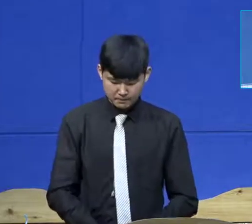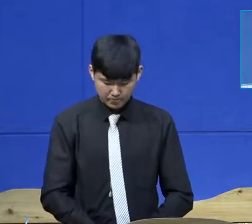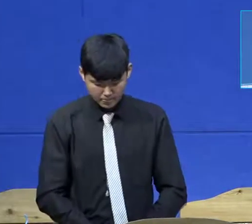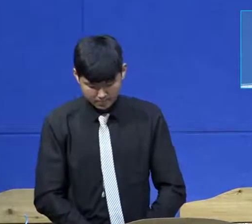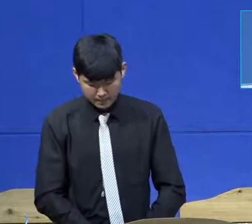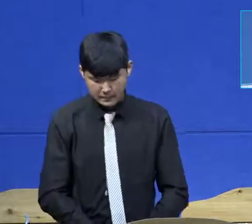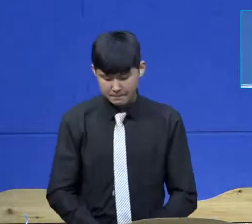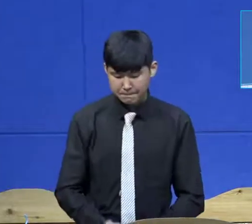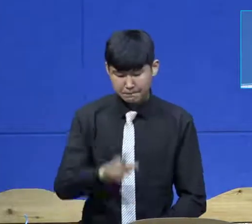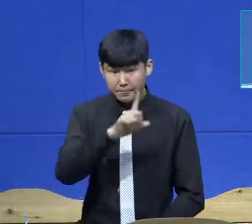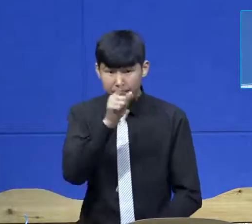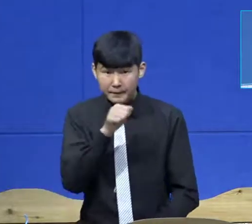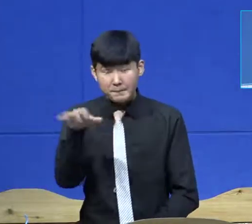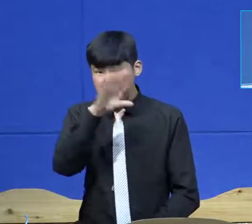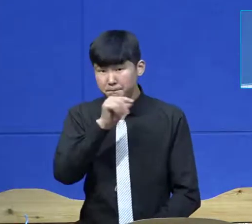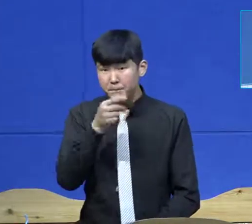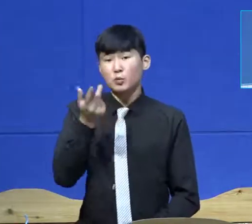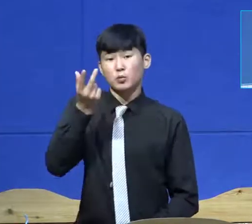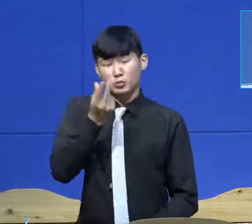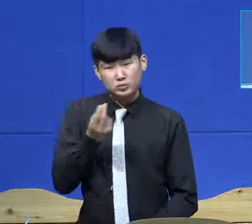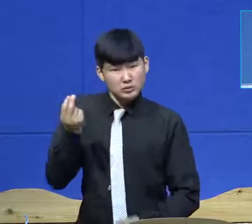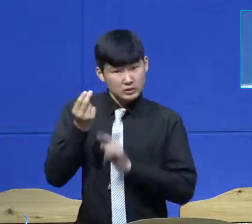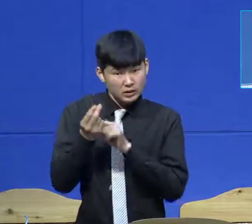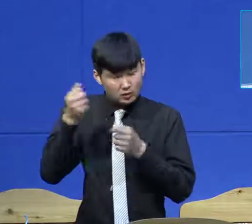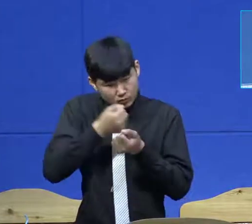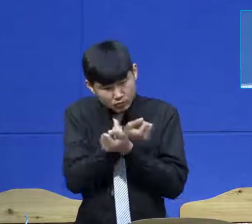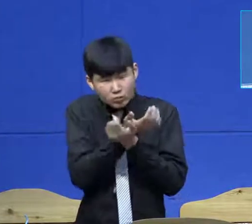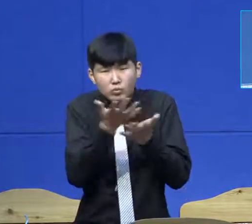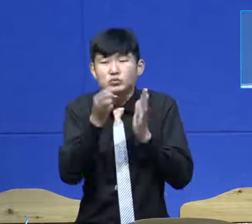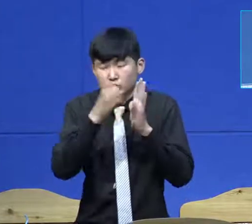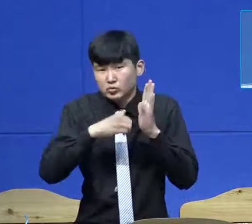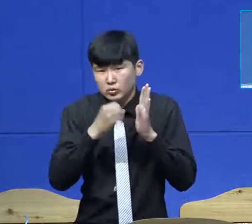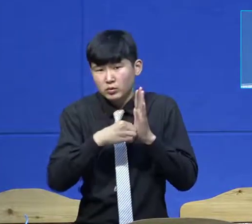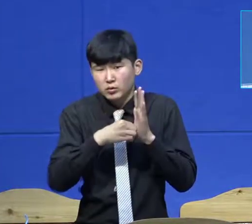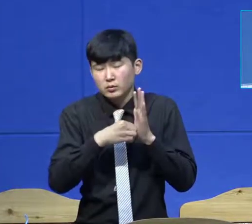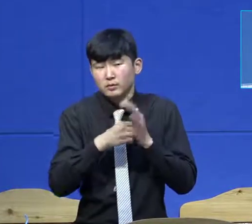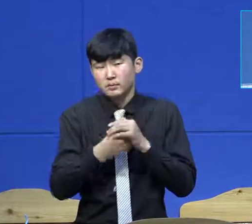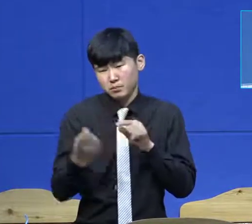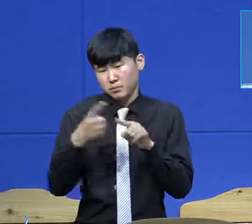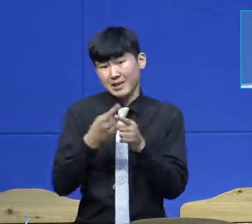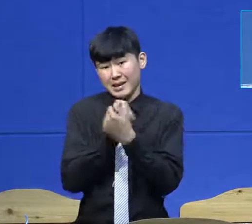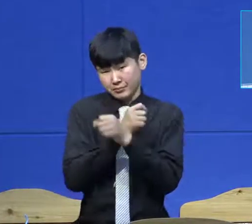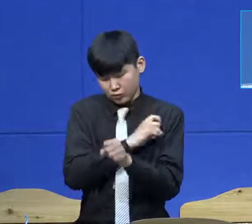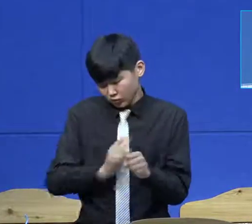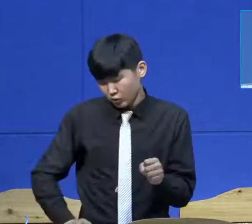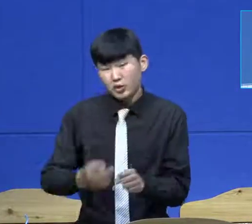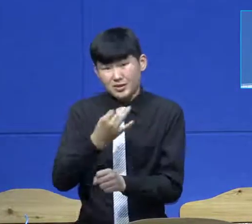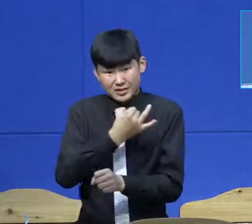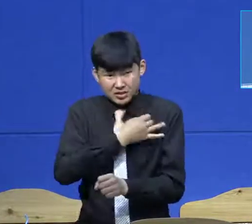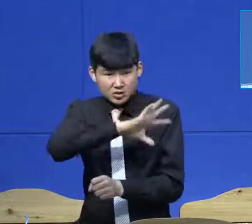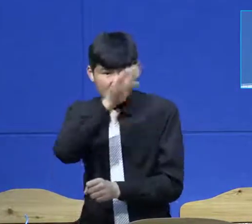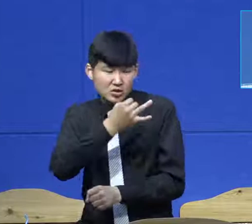За бид нэр энэ үннийг тунхаглах тарах хэвээр. Мөн аврагдсан христэд итгэжчдэрээ